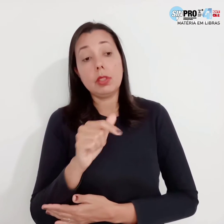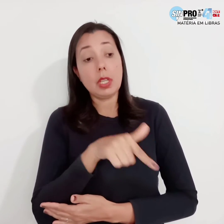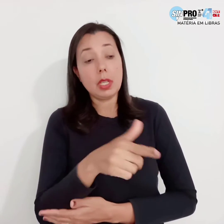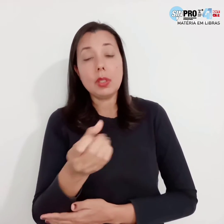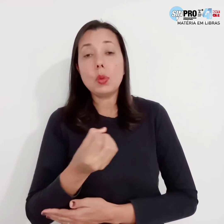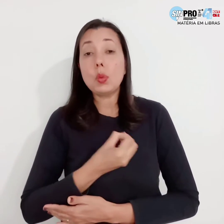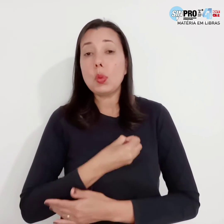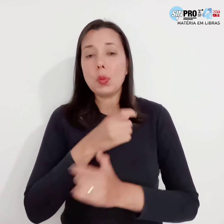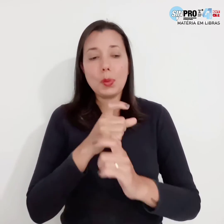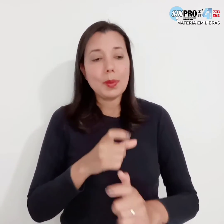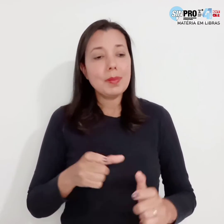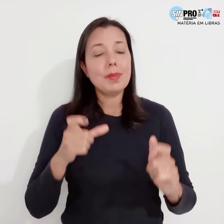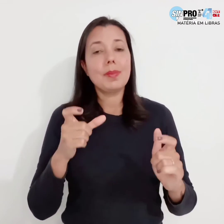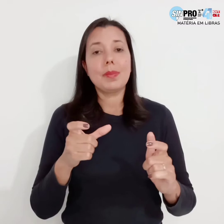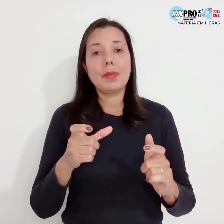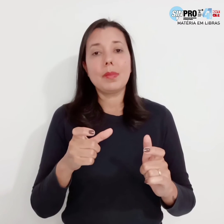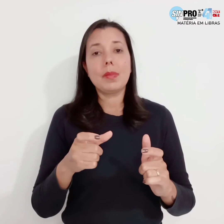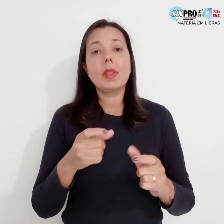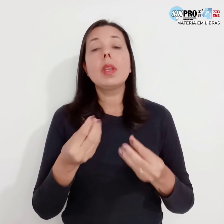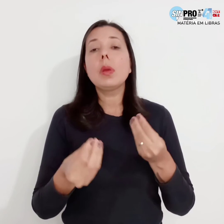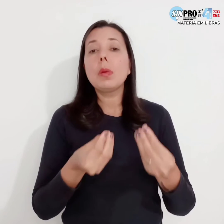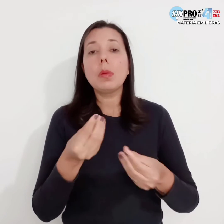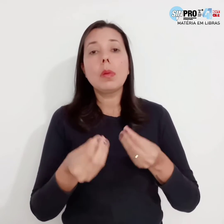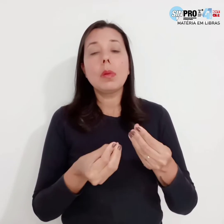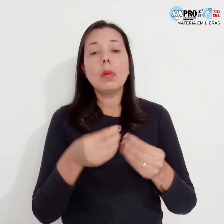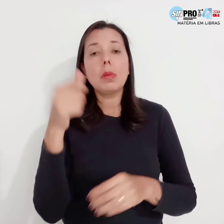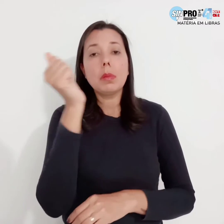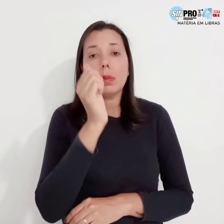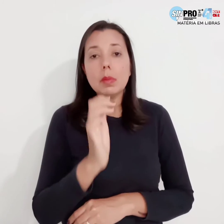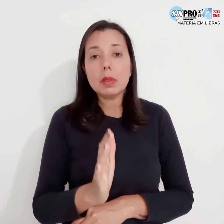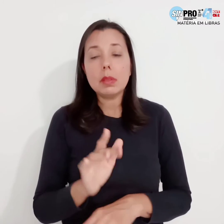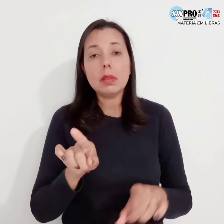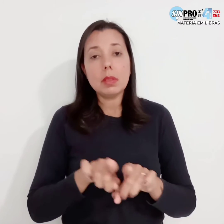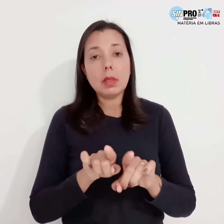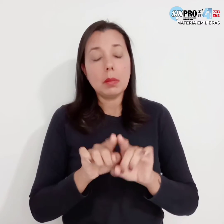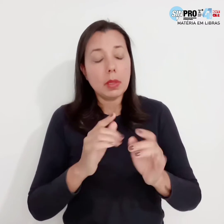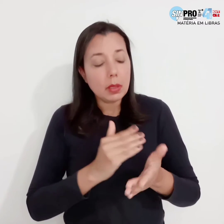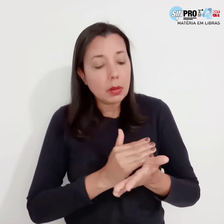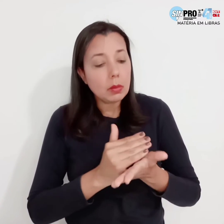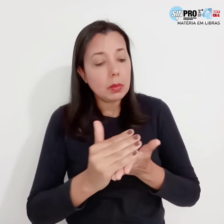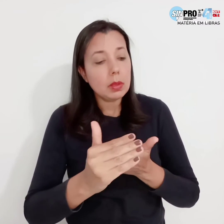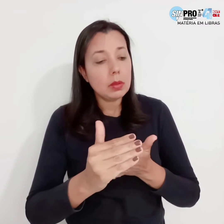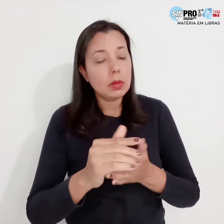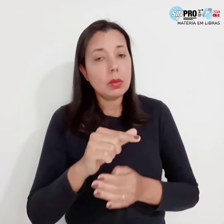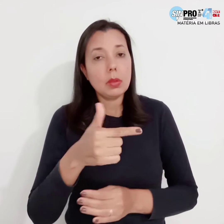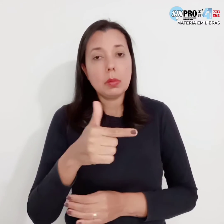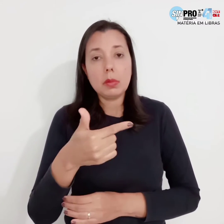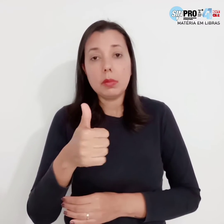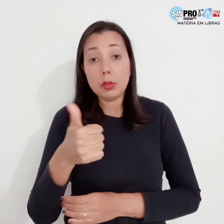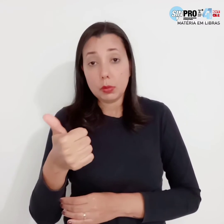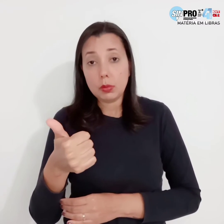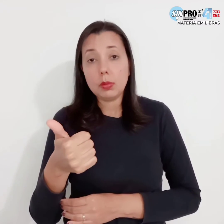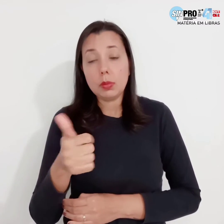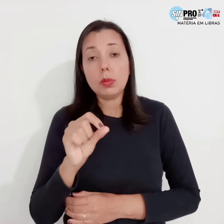número cresceu e, com isso, o Brasil iniciou 2021 com um